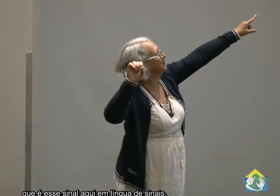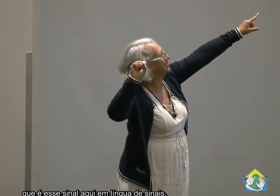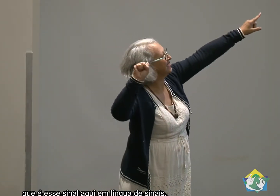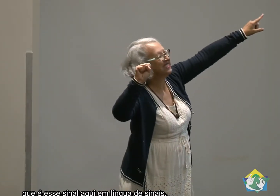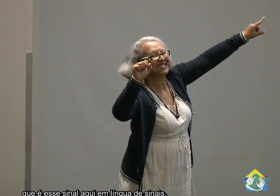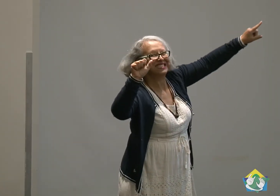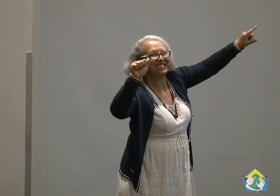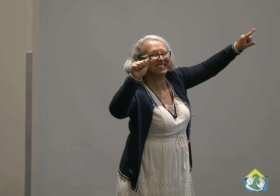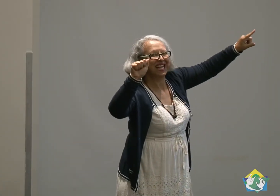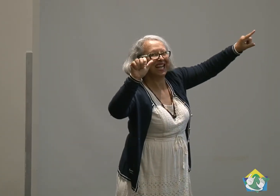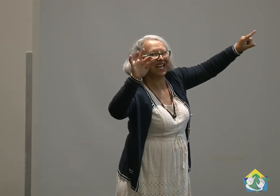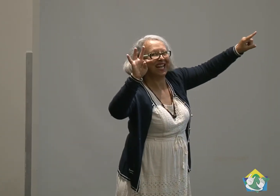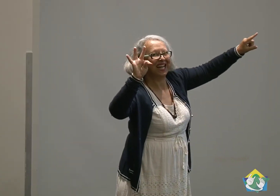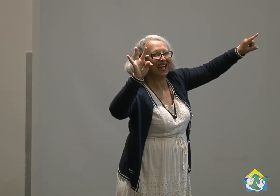sinais.